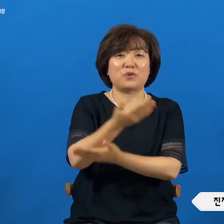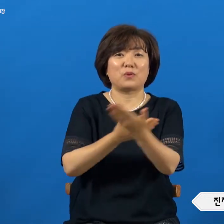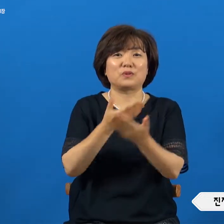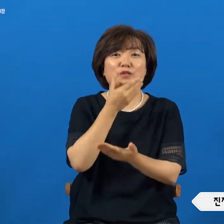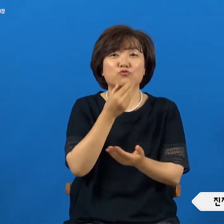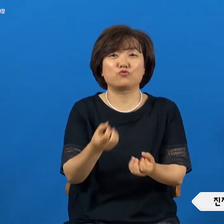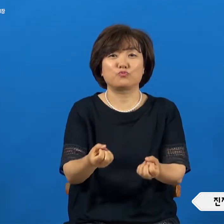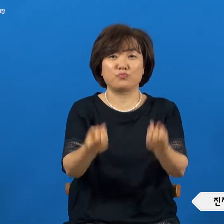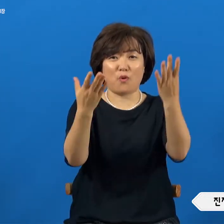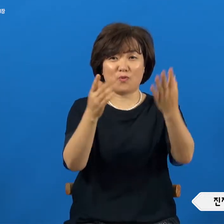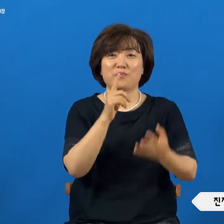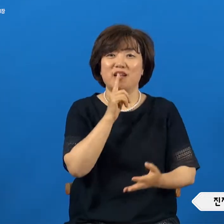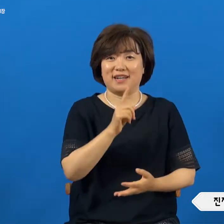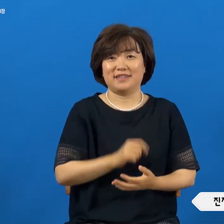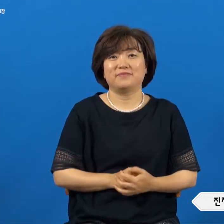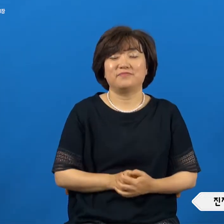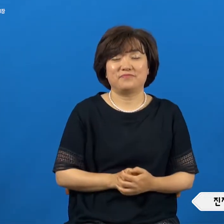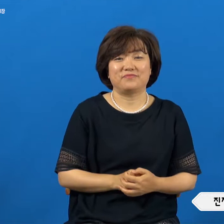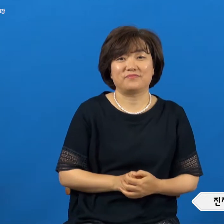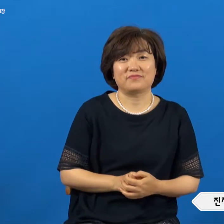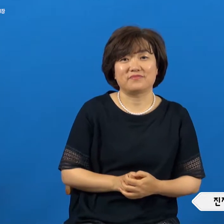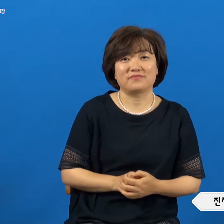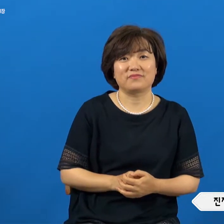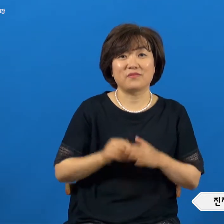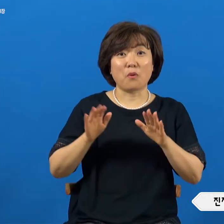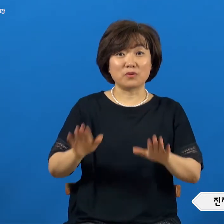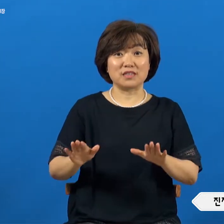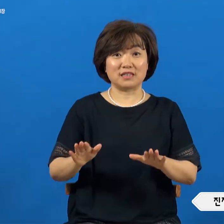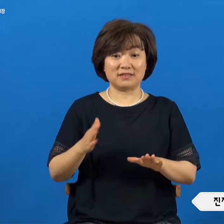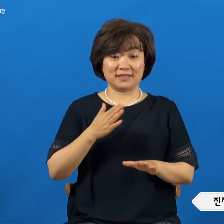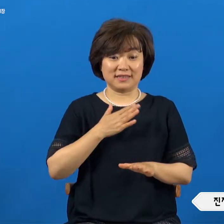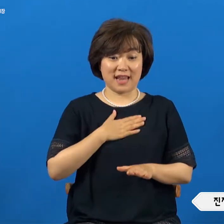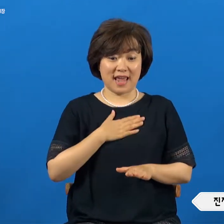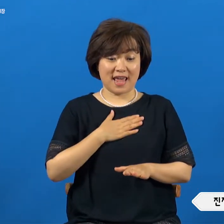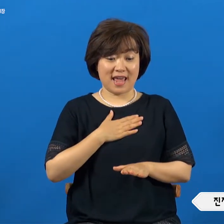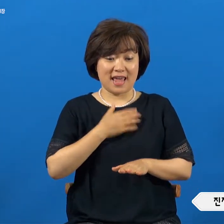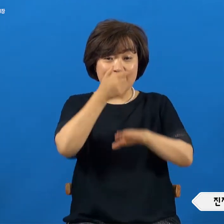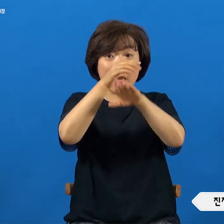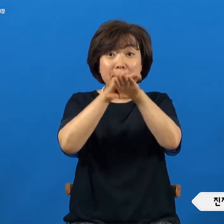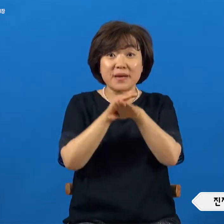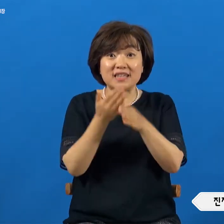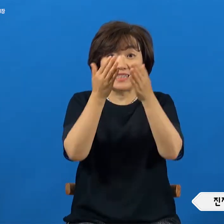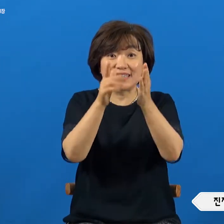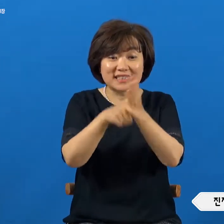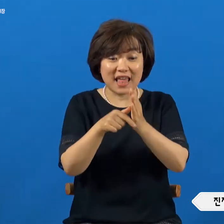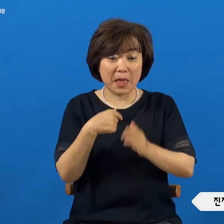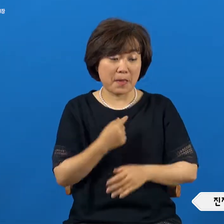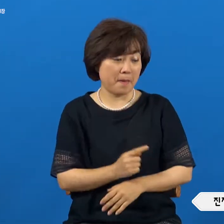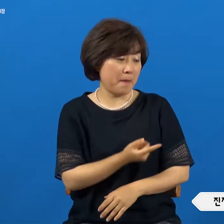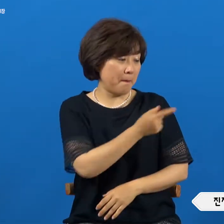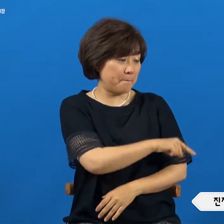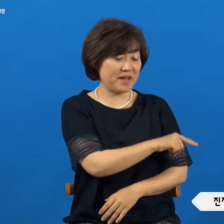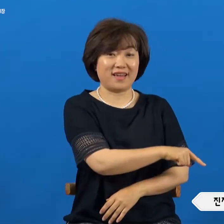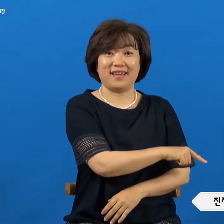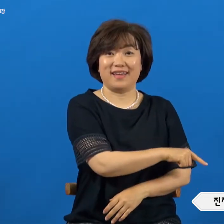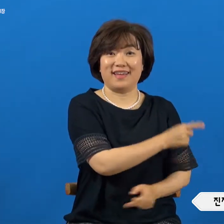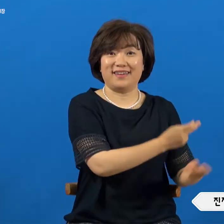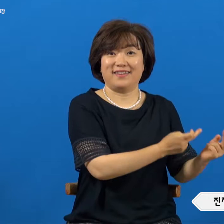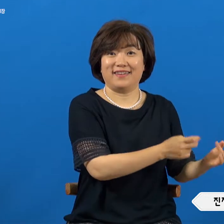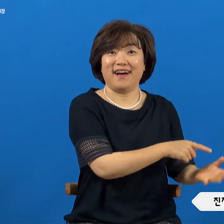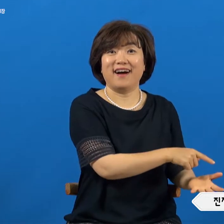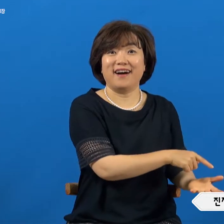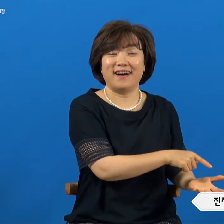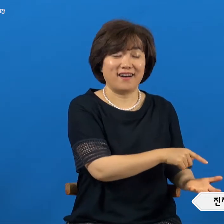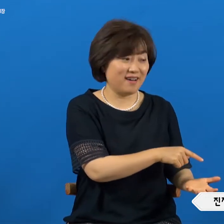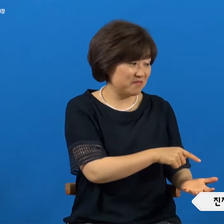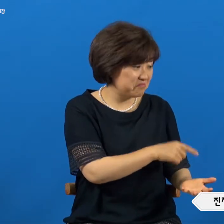말씀하고 있습니다. 오늘 옆에 앉은 그분들을 한번 보십시오. 오늘 예배 보고 그냥 지나갈